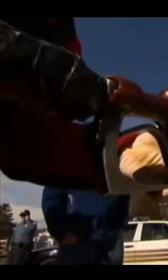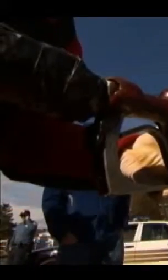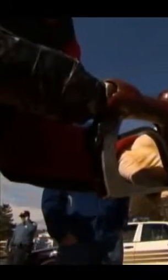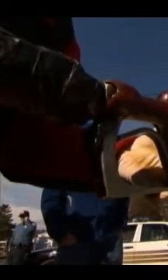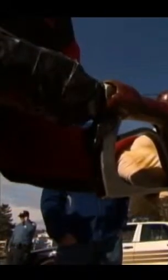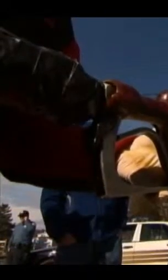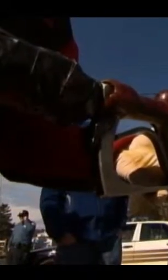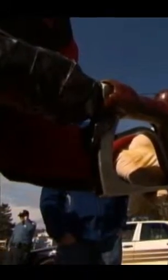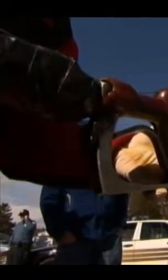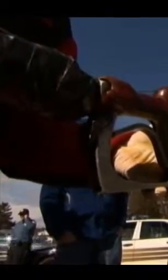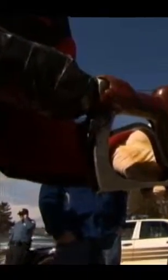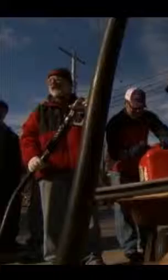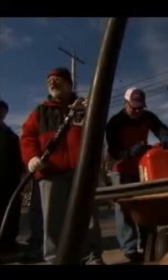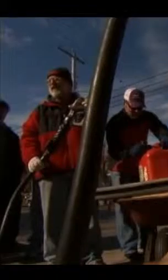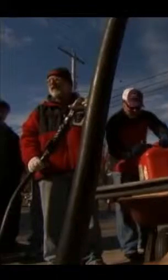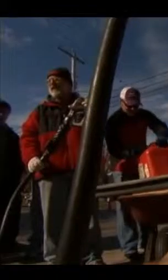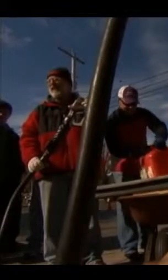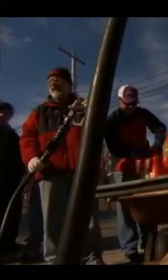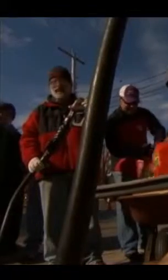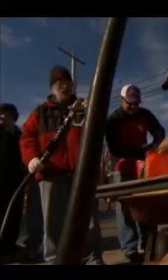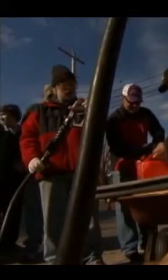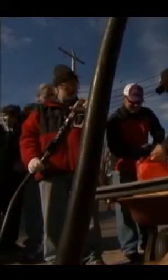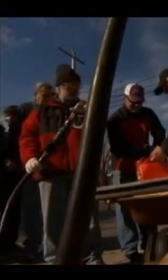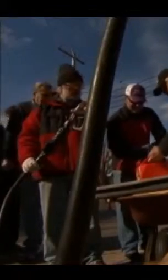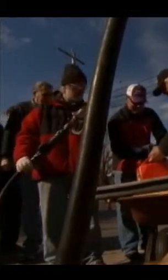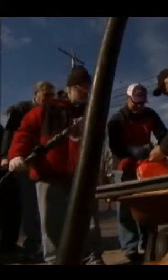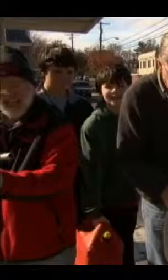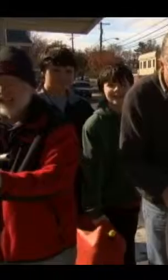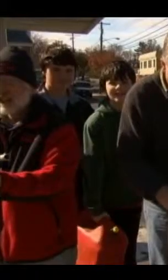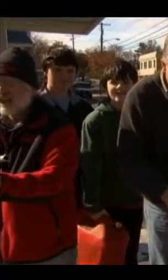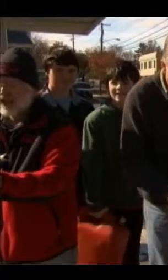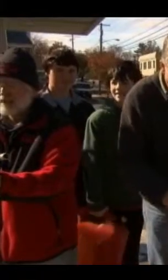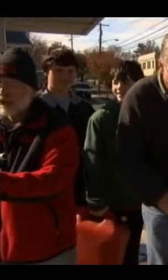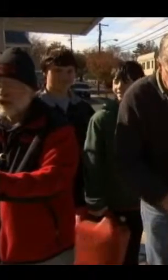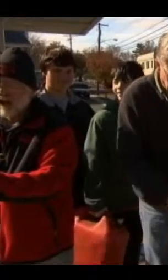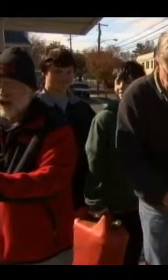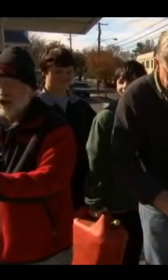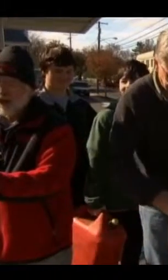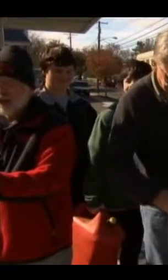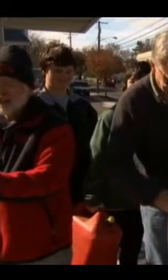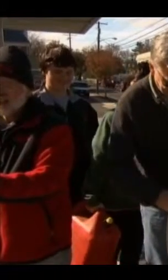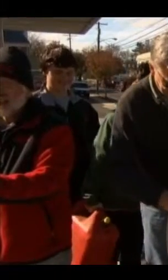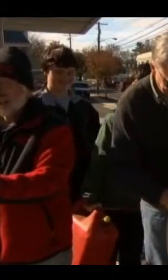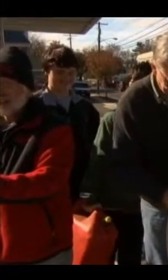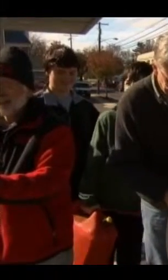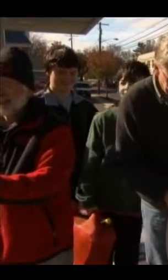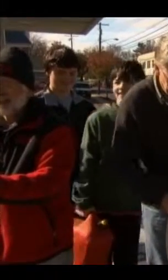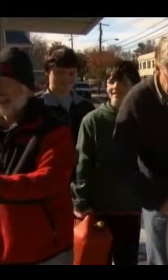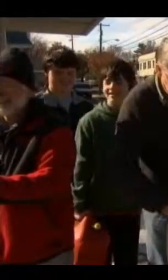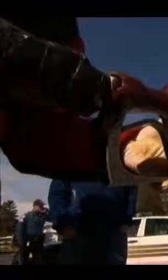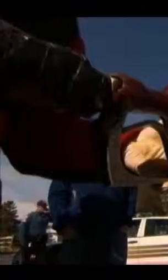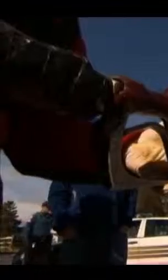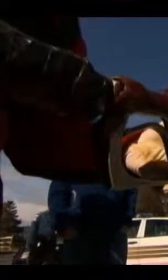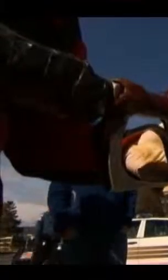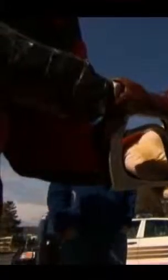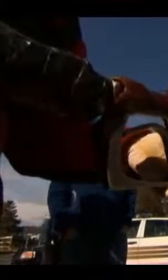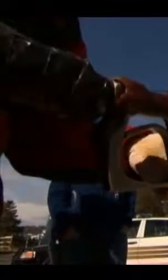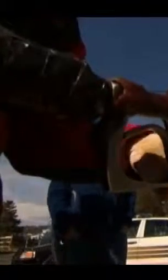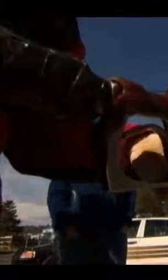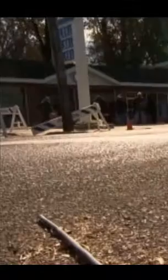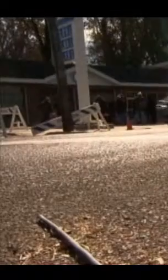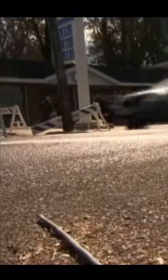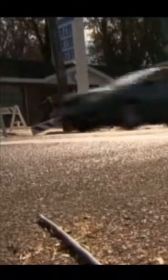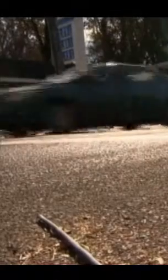после заявления Блумберга губернатор Нью-Йорка Эндрю Куомо объявил, что такие же ограничения на потребление бензина будут введены